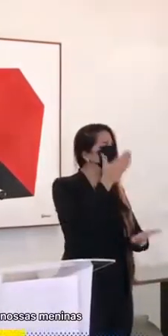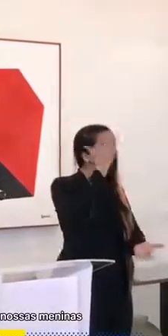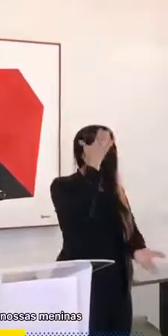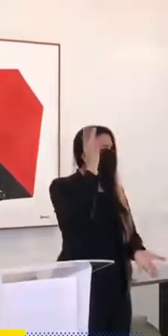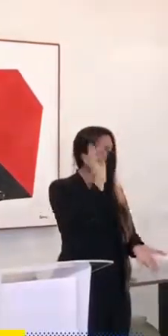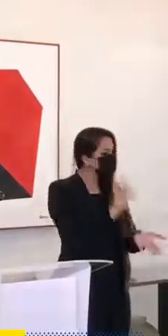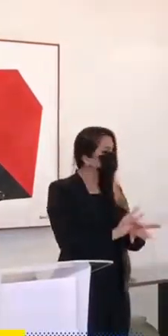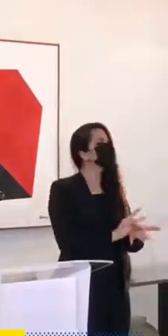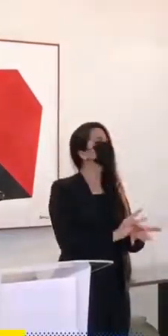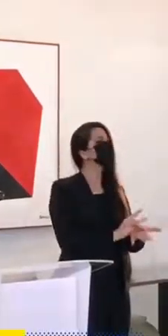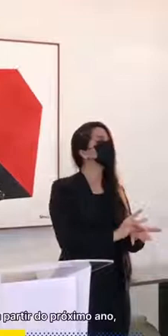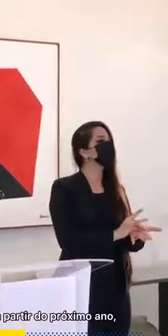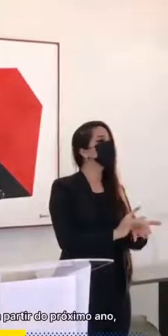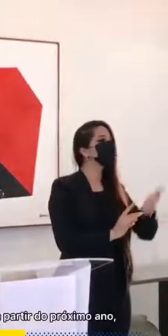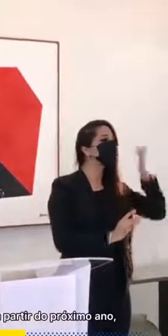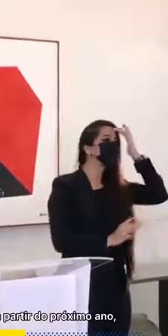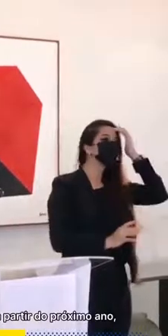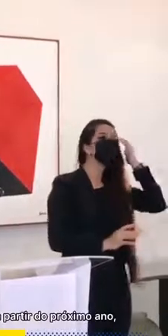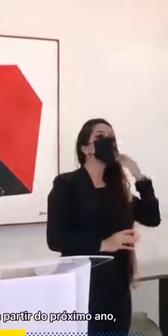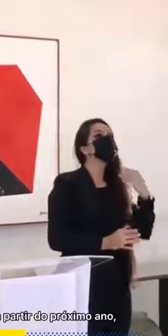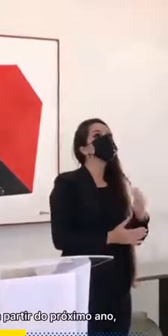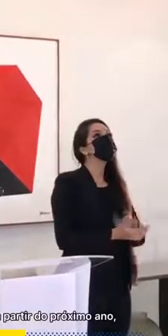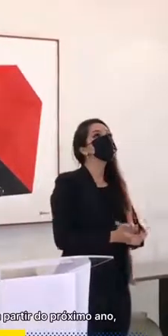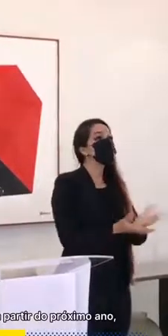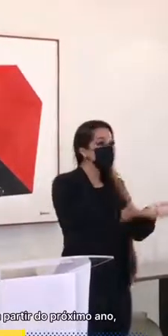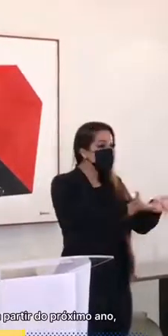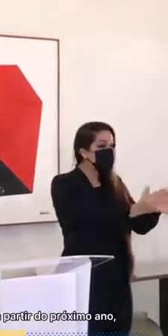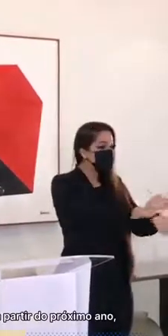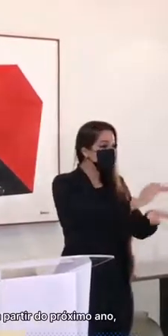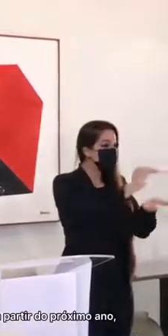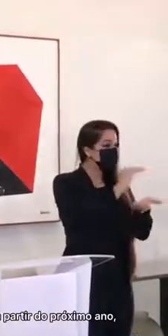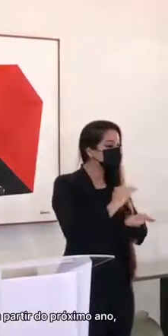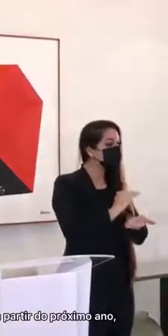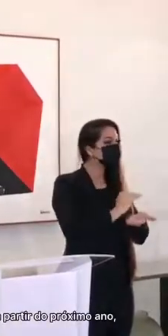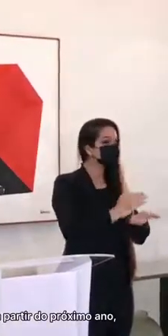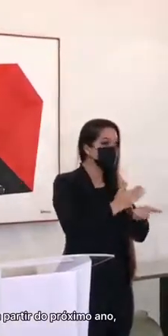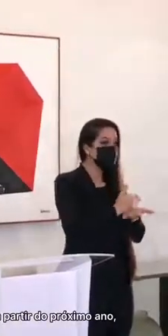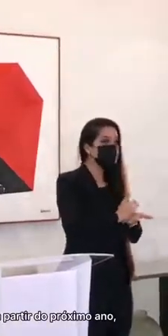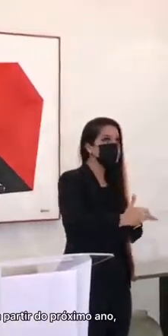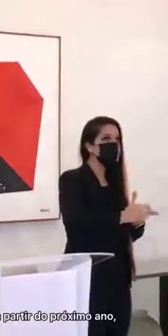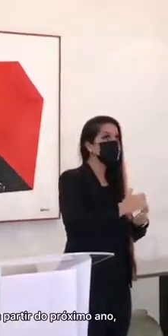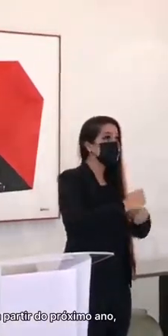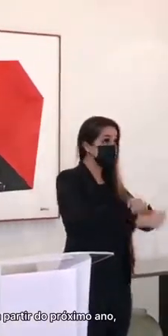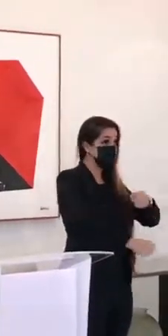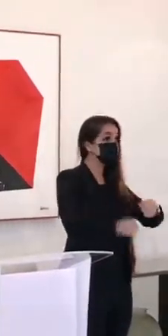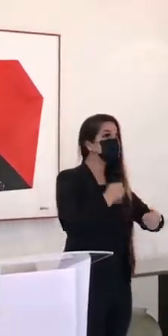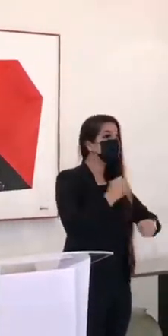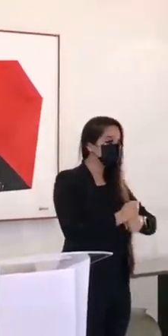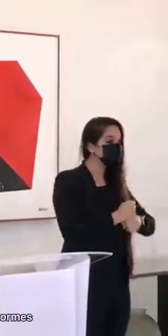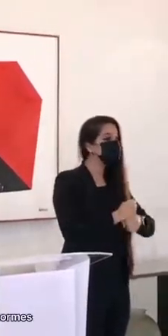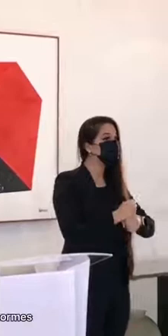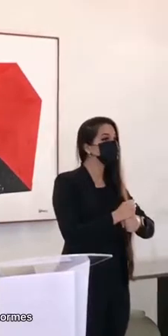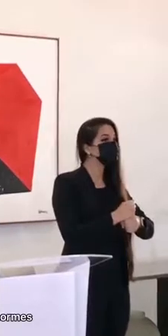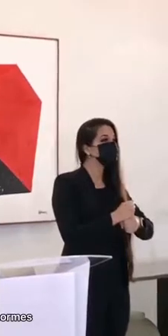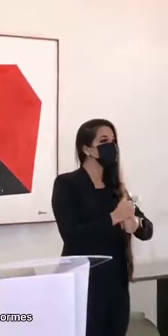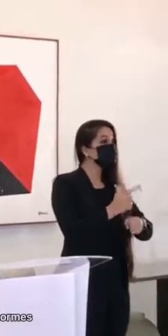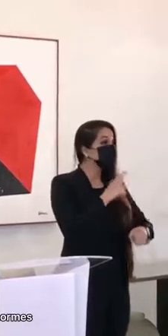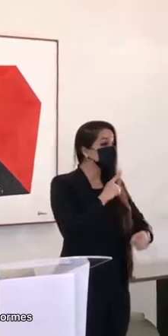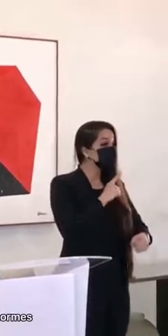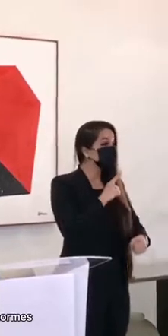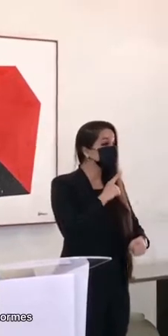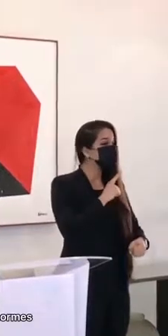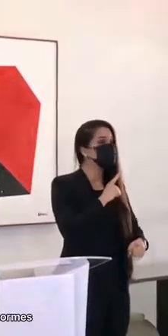que nossas meninas vão receber esse benefício a partir do próximo ano,